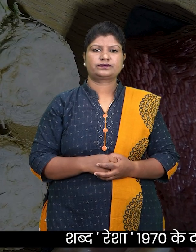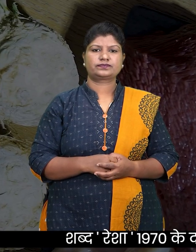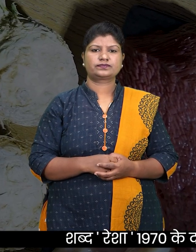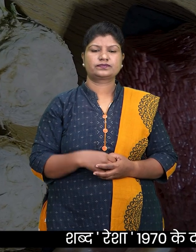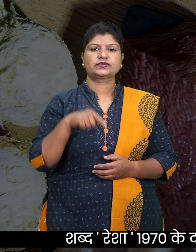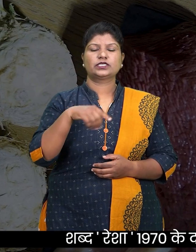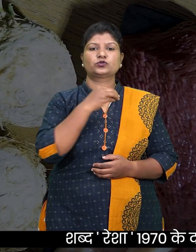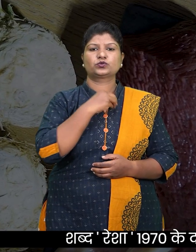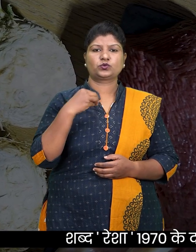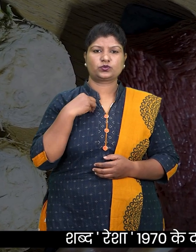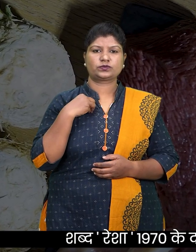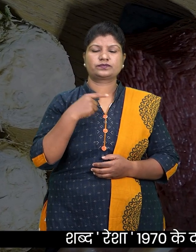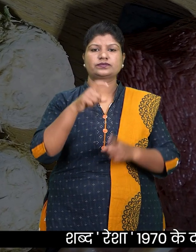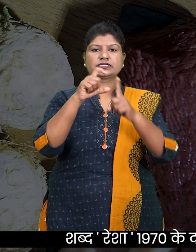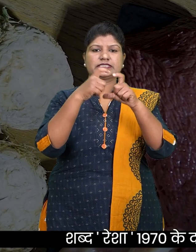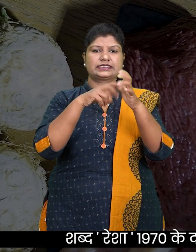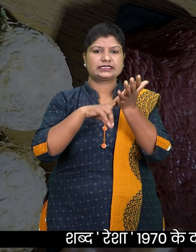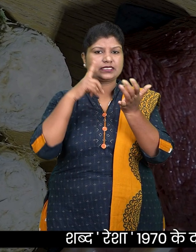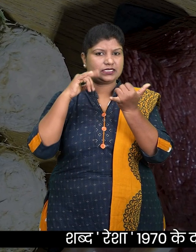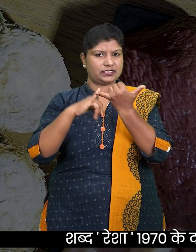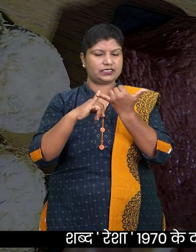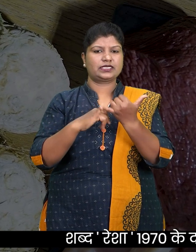कारण महत्वपूर्ण को किया।